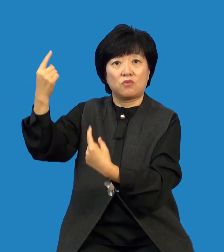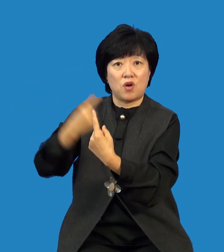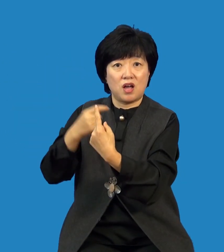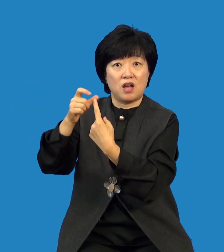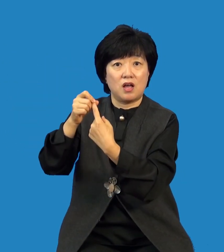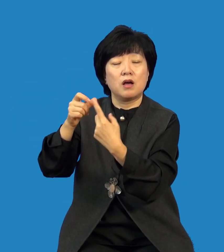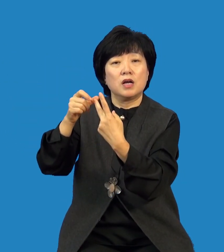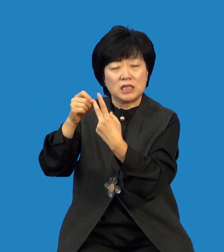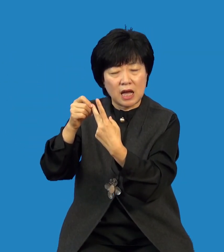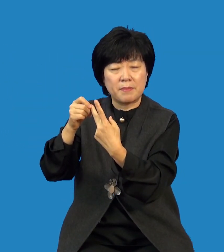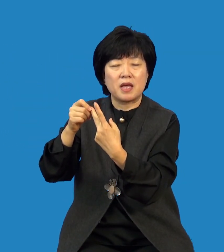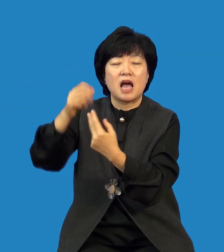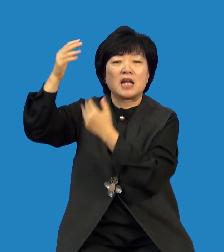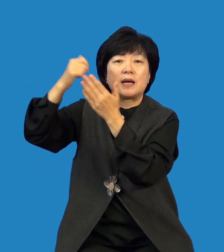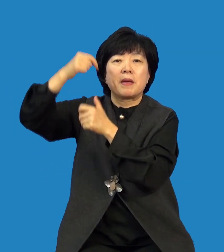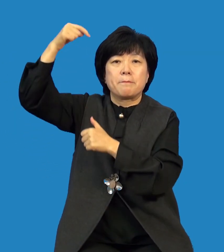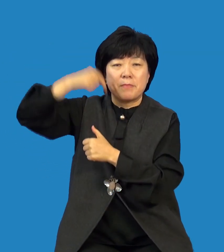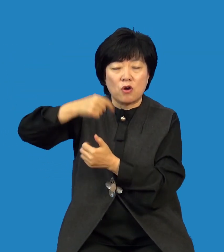말씀에 순종하십시오.